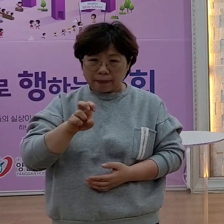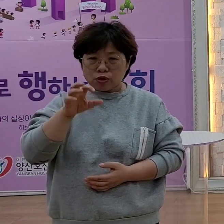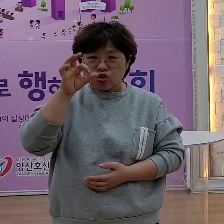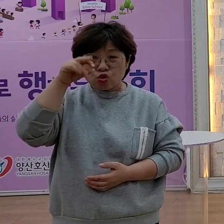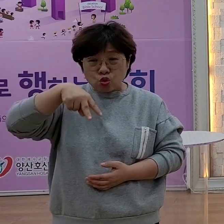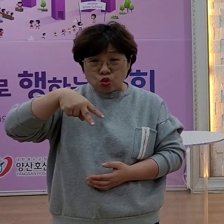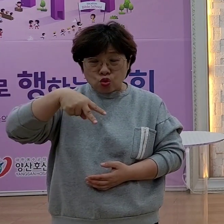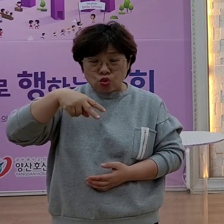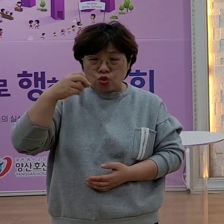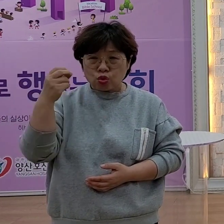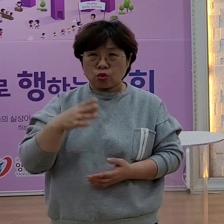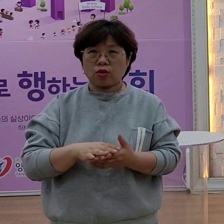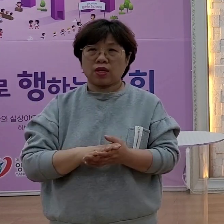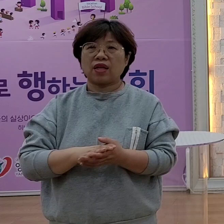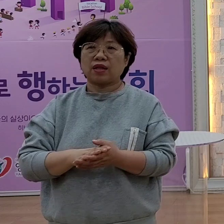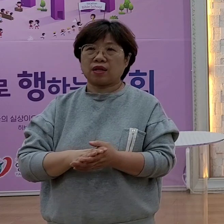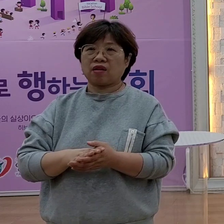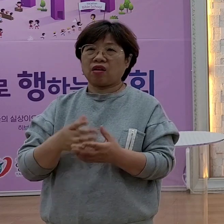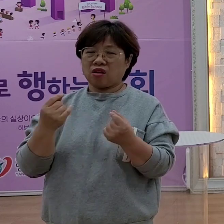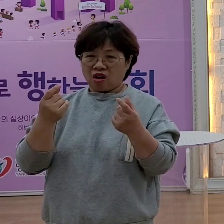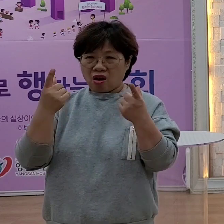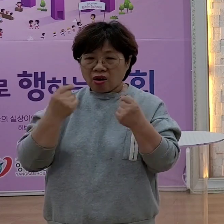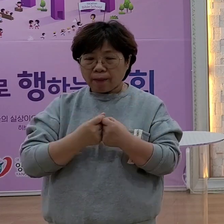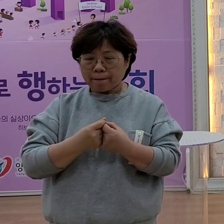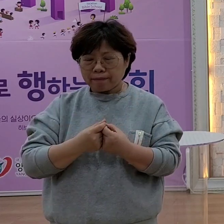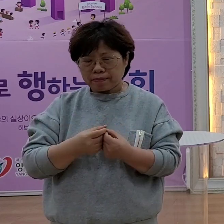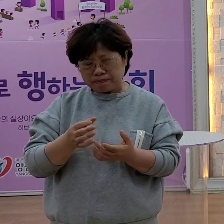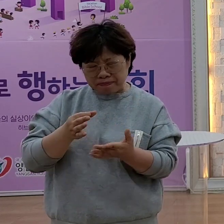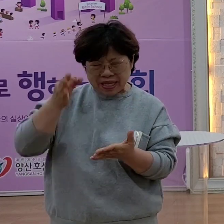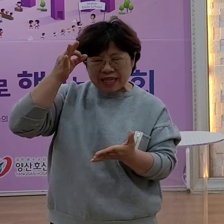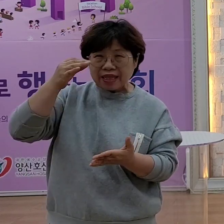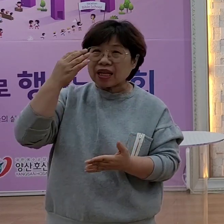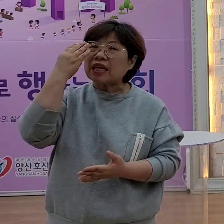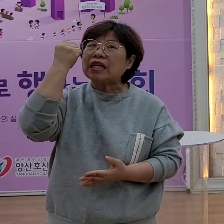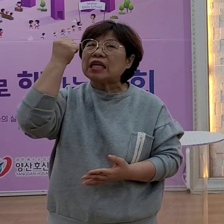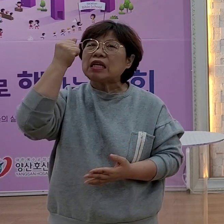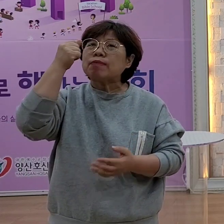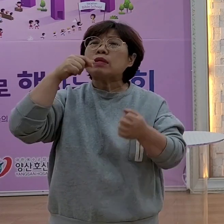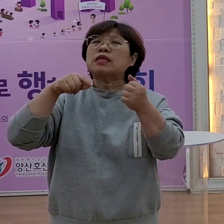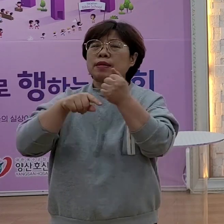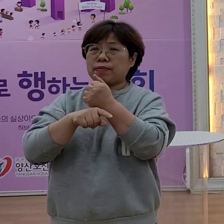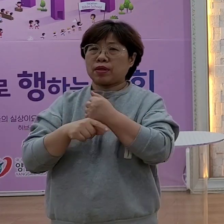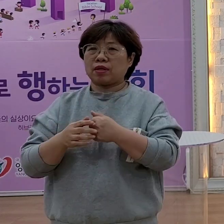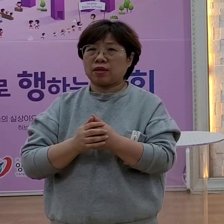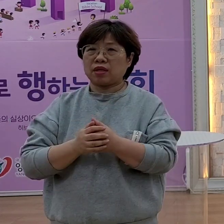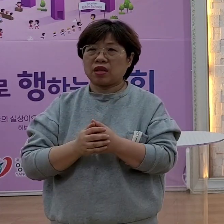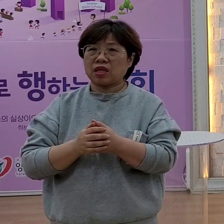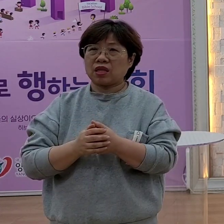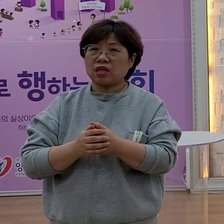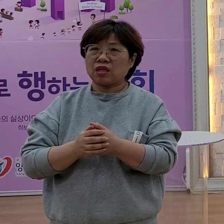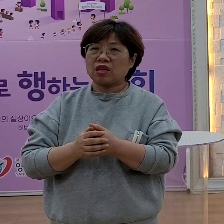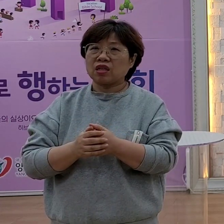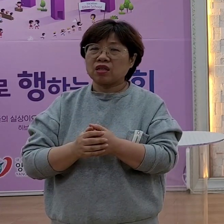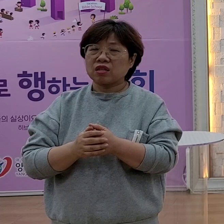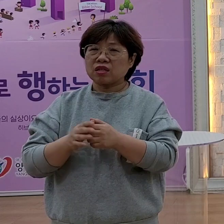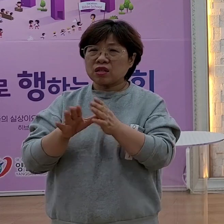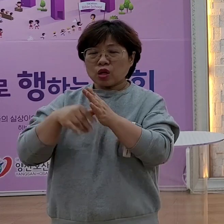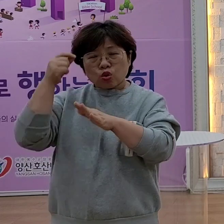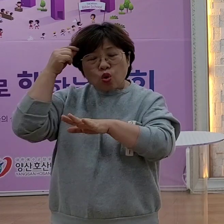원짜리, 예를 들면 이제 그런 것들을 말하는 거예요. 그러니까 그 당시에 이 비싼 이 기름들은 재산이었어요.